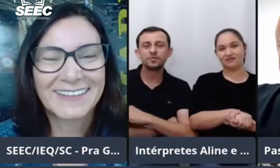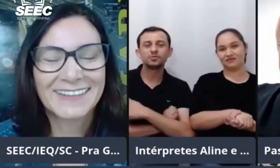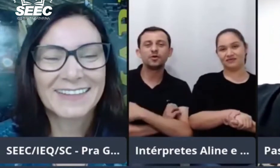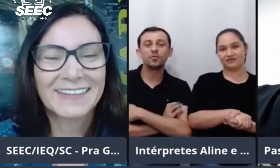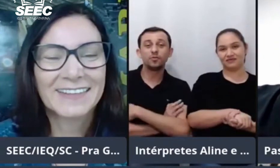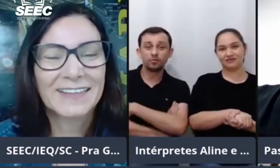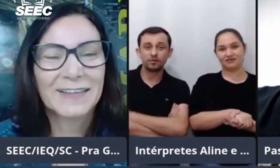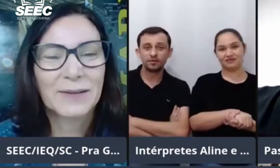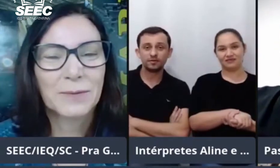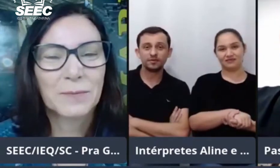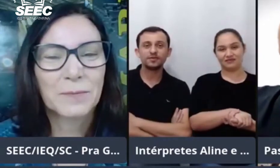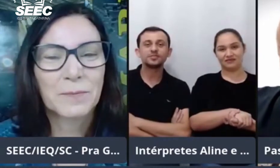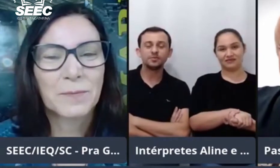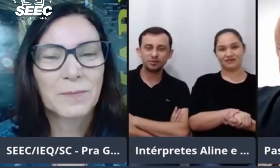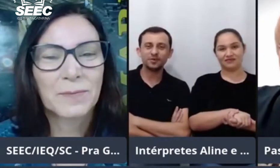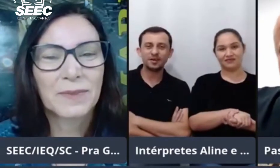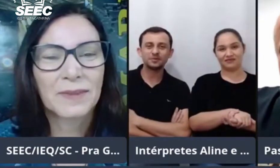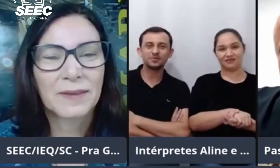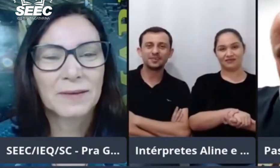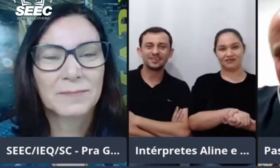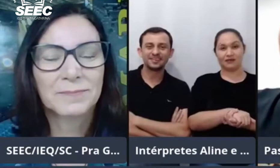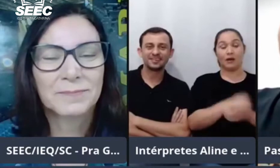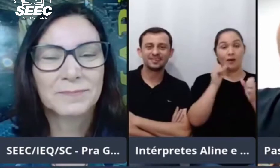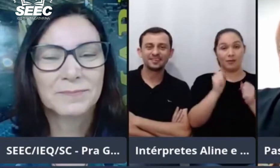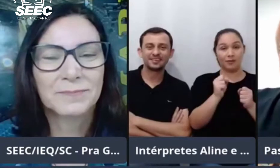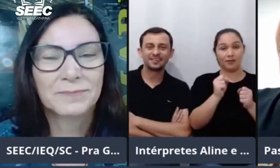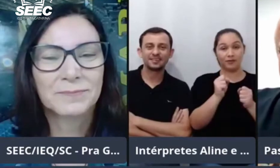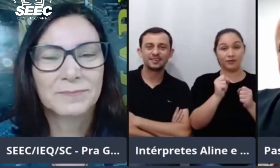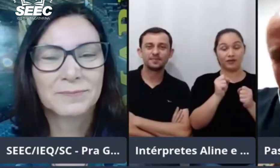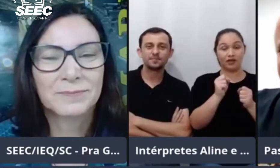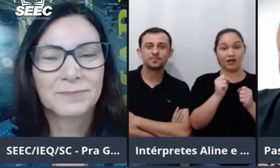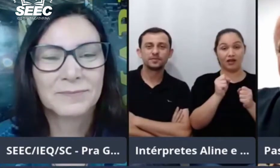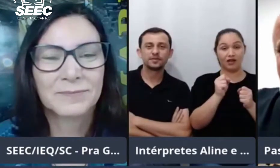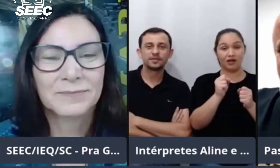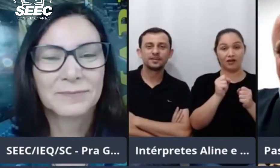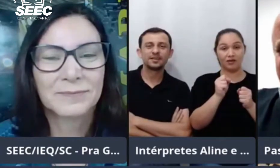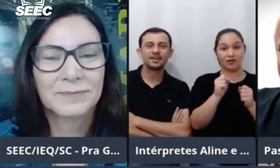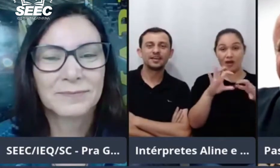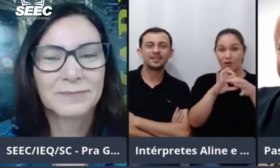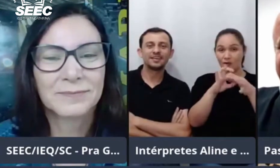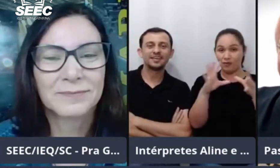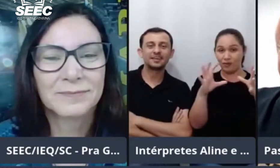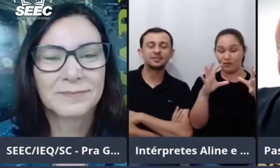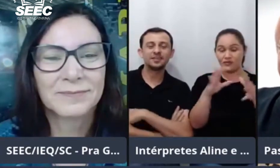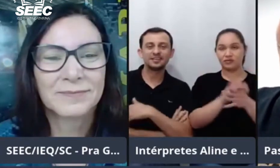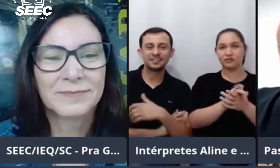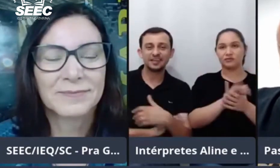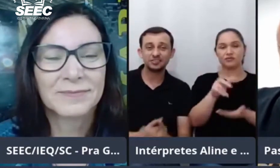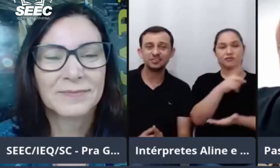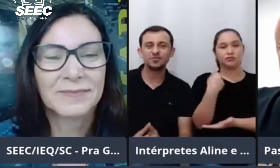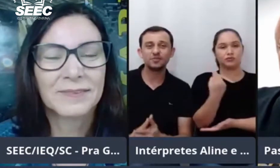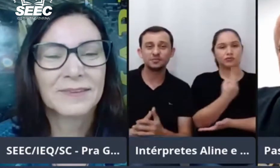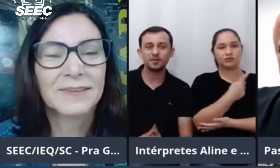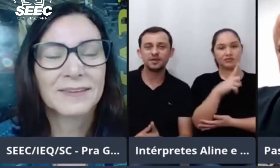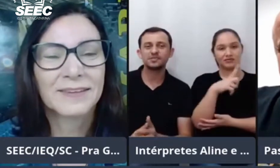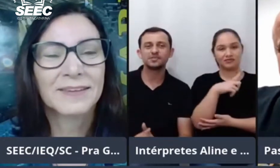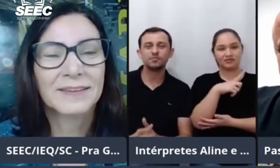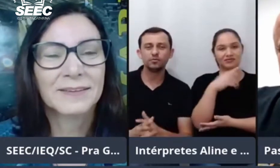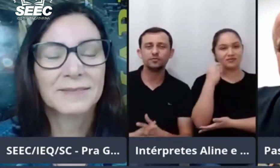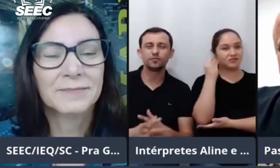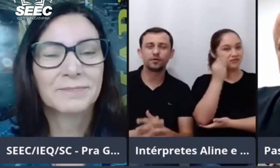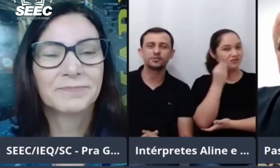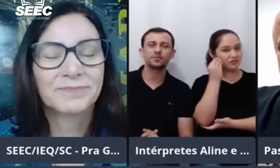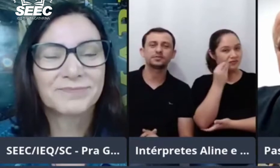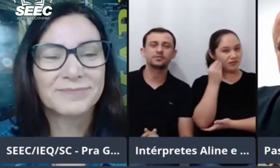também Só uma... tivemos uma... Assim, pode falar, Não, pastor. pode... Não, fica à vontade, professor, pode falar. É que a gente teve uma